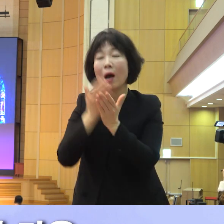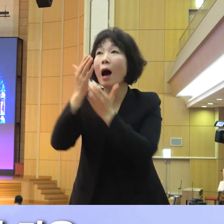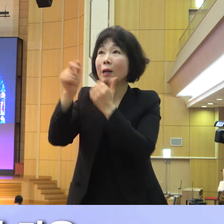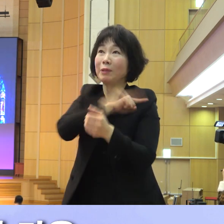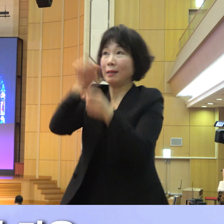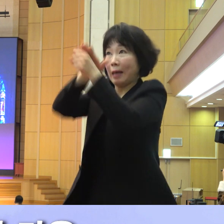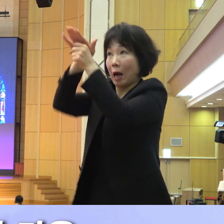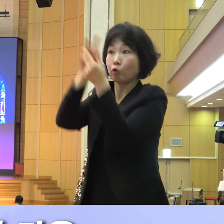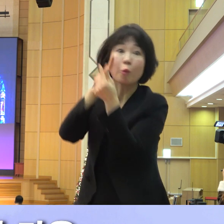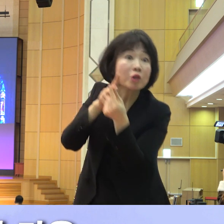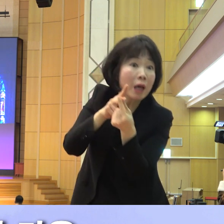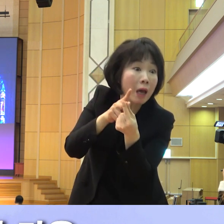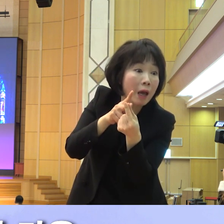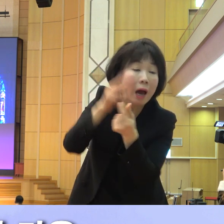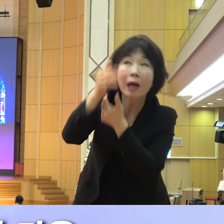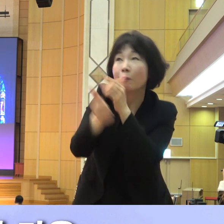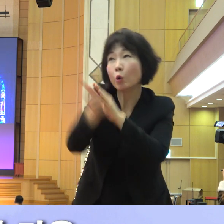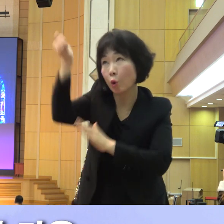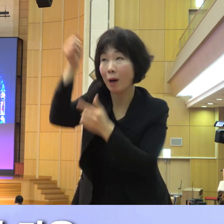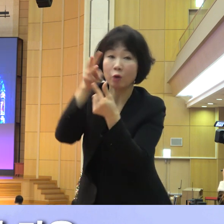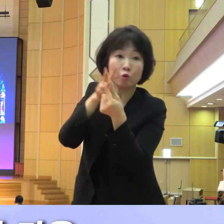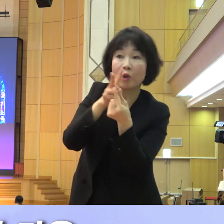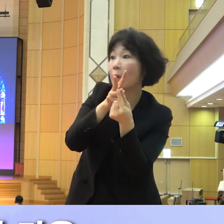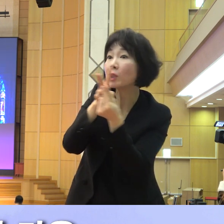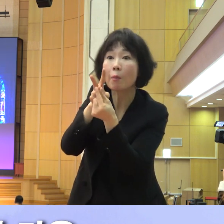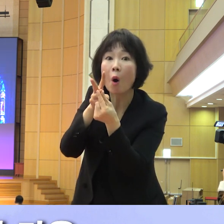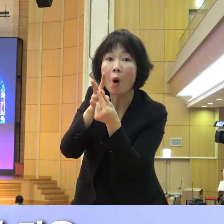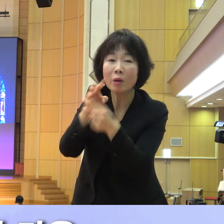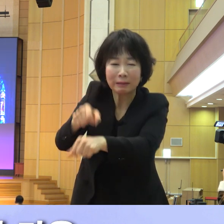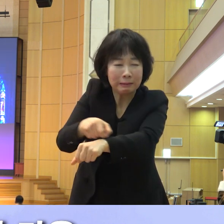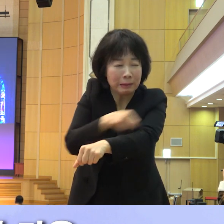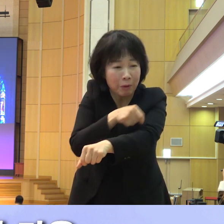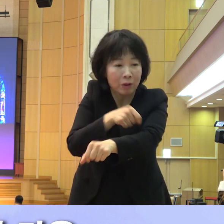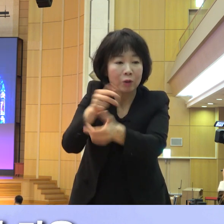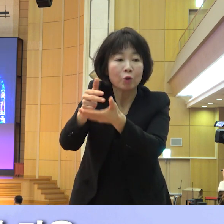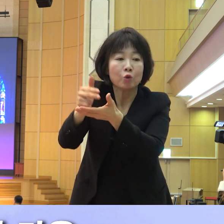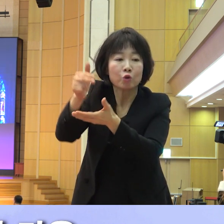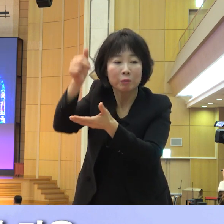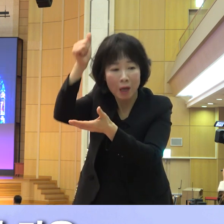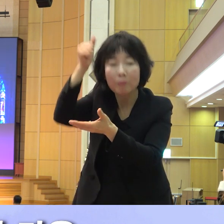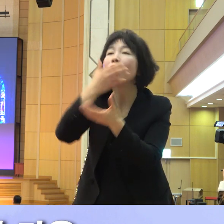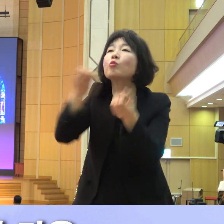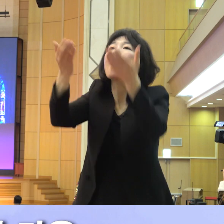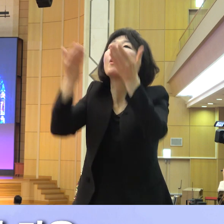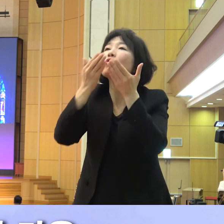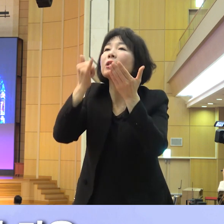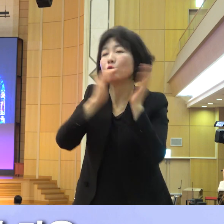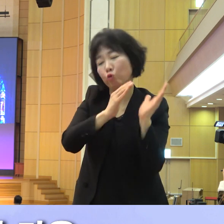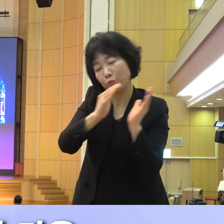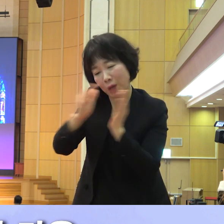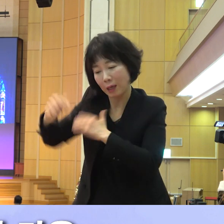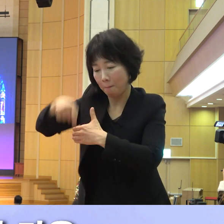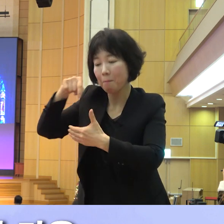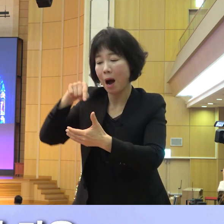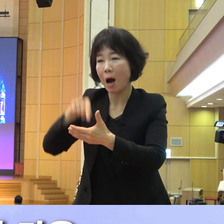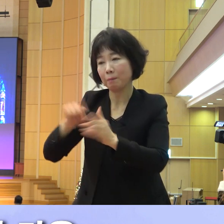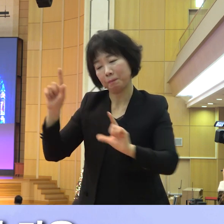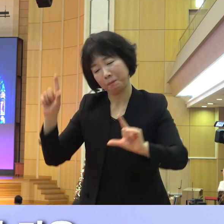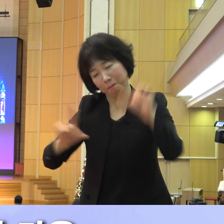사랑하는 마음, 하나님께 소망하는 마음, 특별히 주님께 축복받을 준비할 수 있는